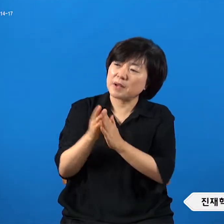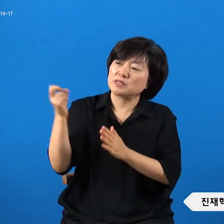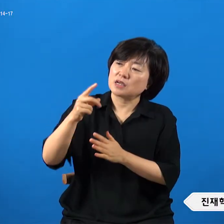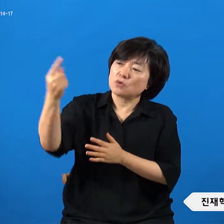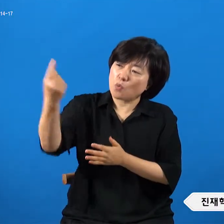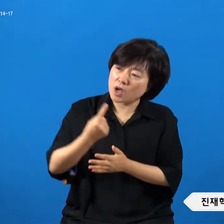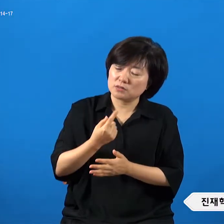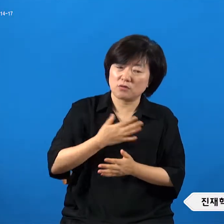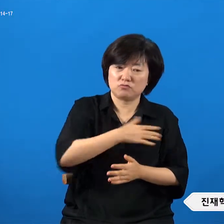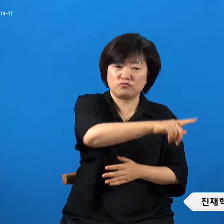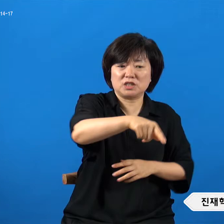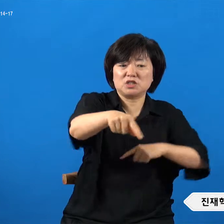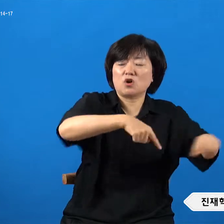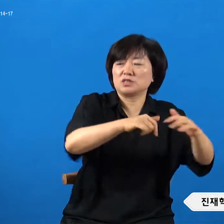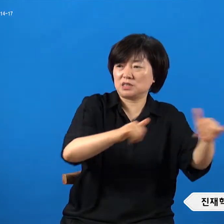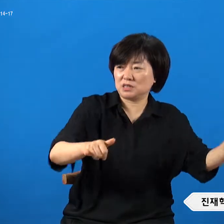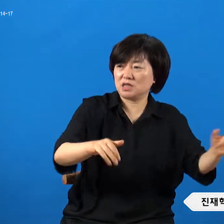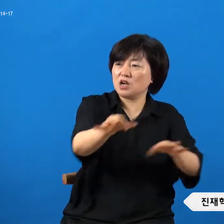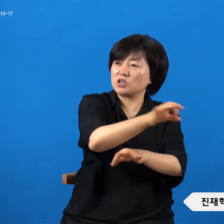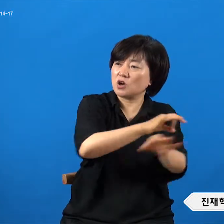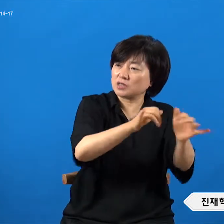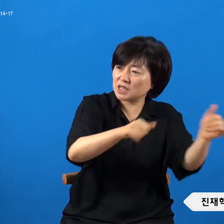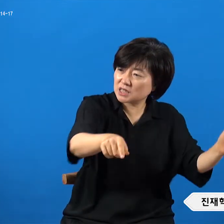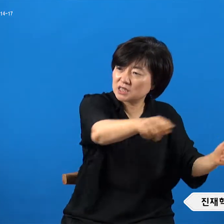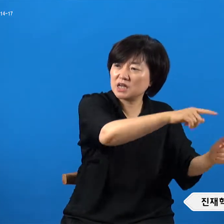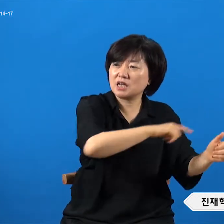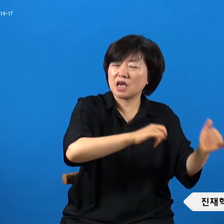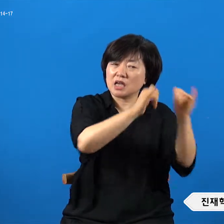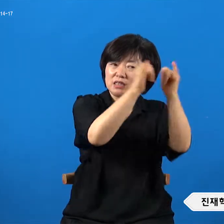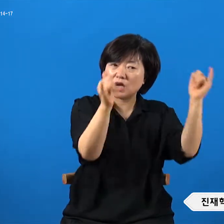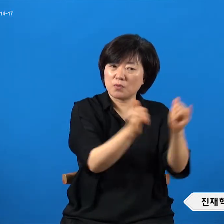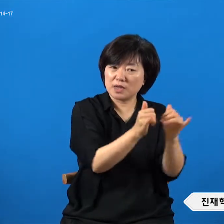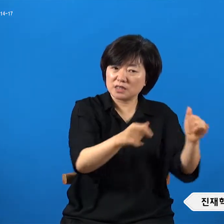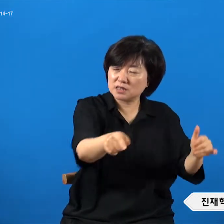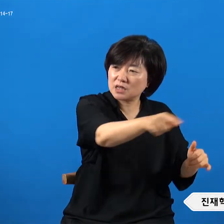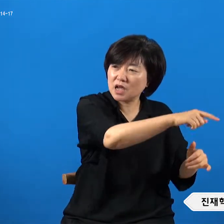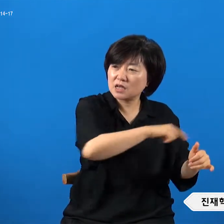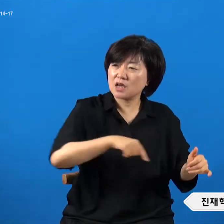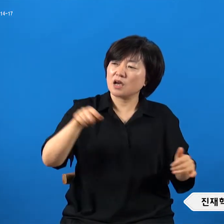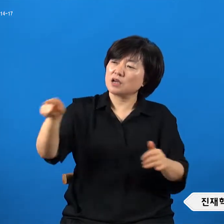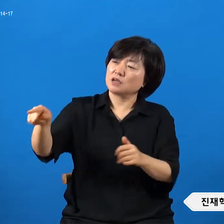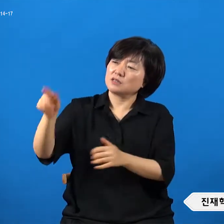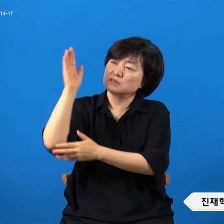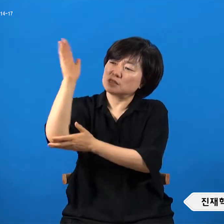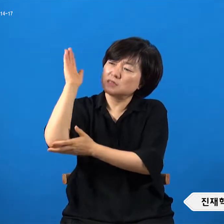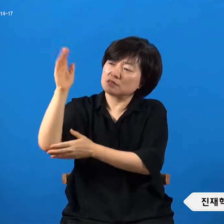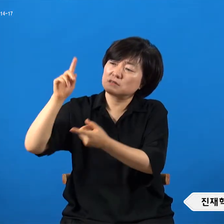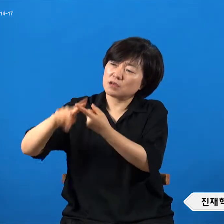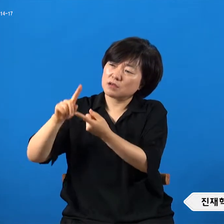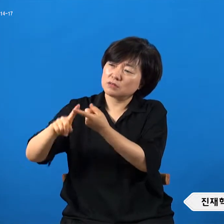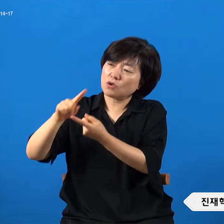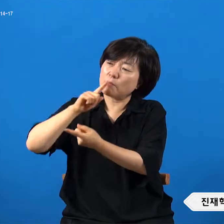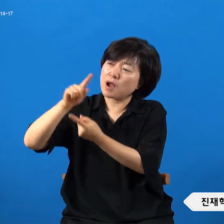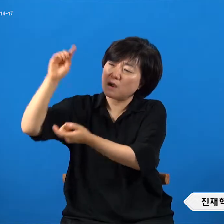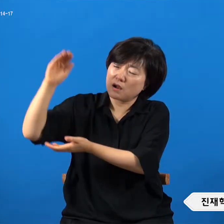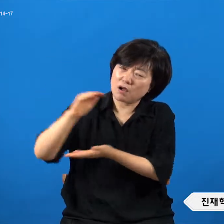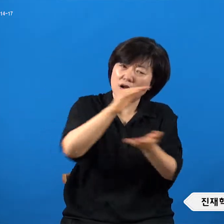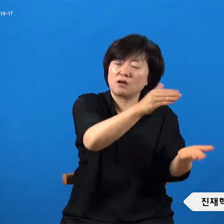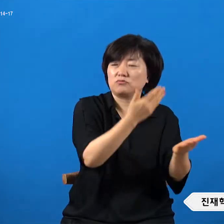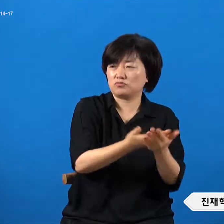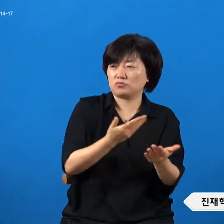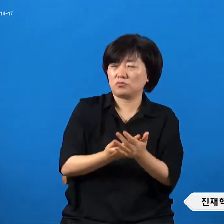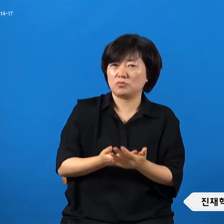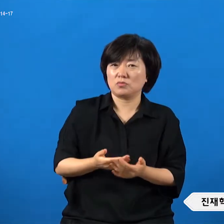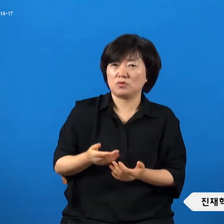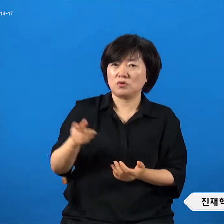오셔서 우리 정치인들에게, 우리 경제인들에게, 우리 사회인들에게 이런 이야기를 좀 들려주십시오. 제가